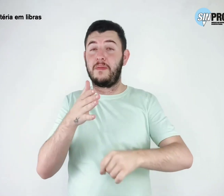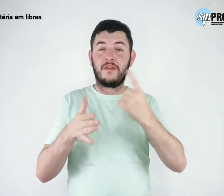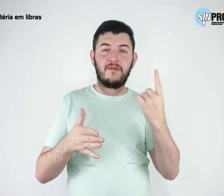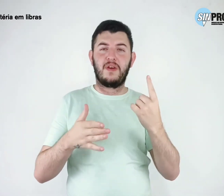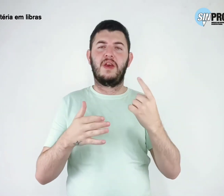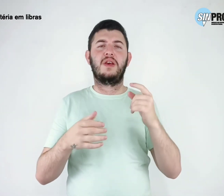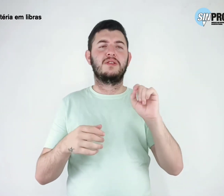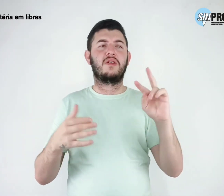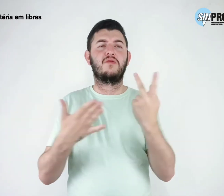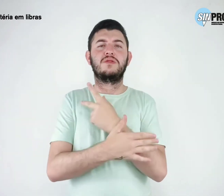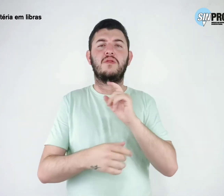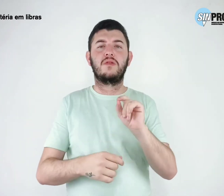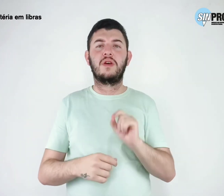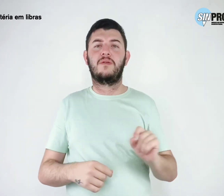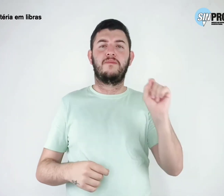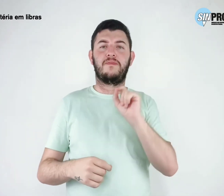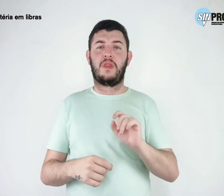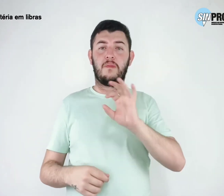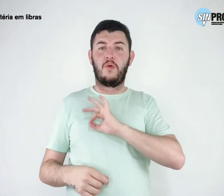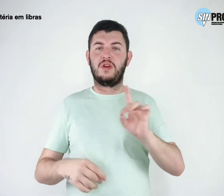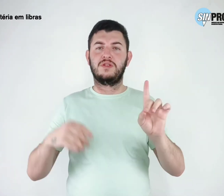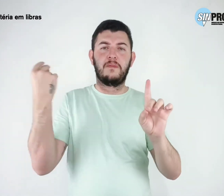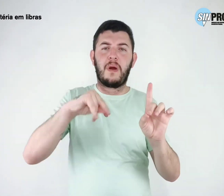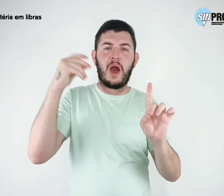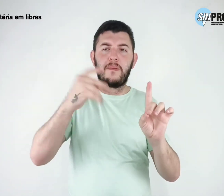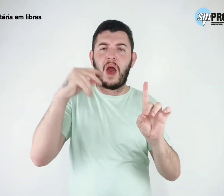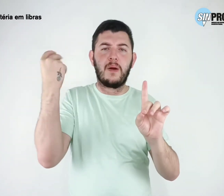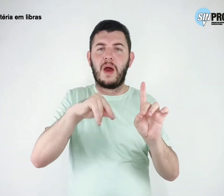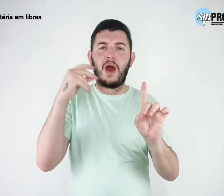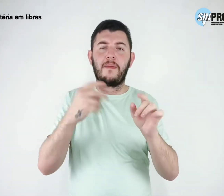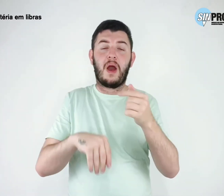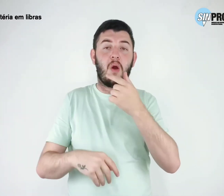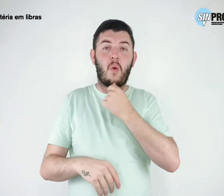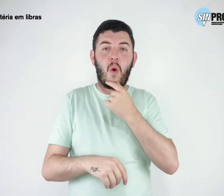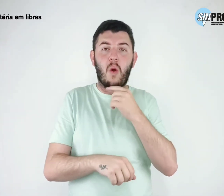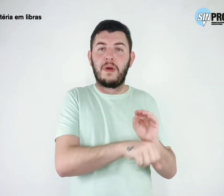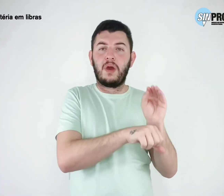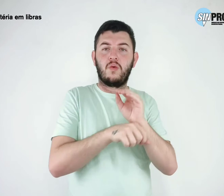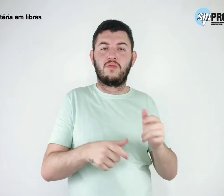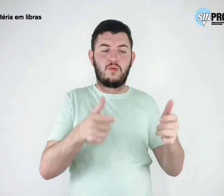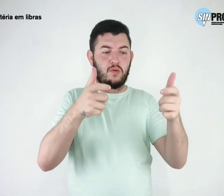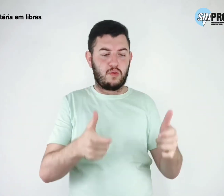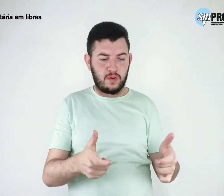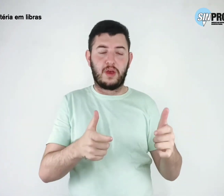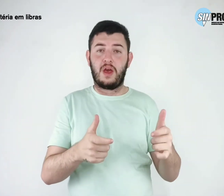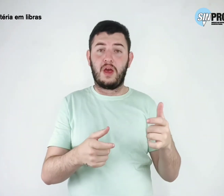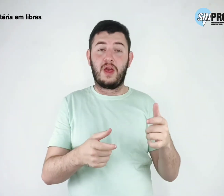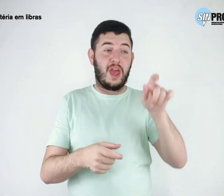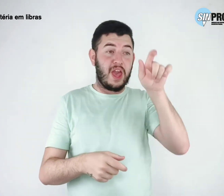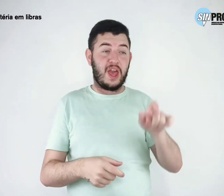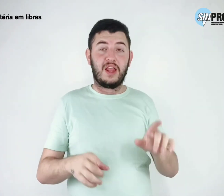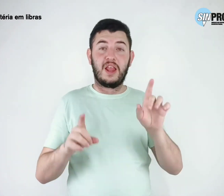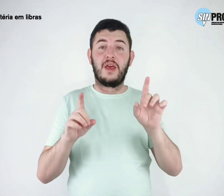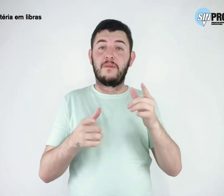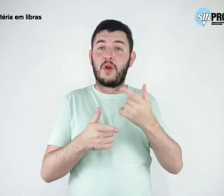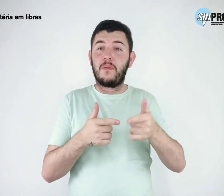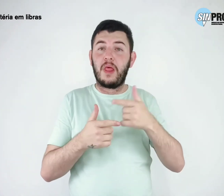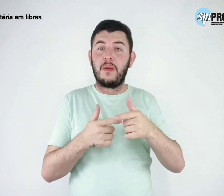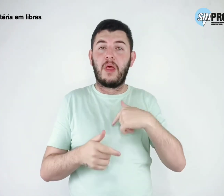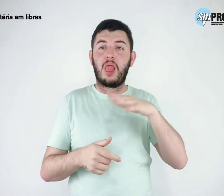tem deficiência de fala e nem podia, por isso, se explicar direito. Pai André é um